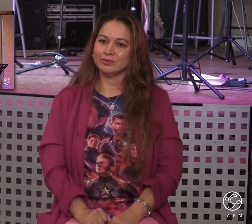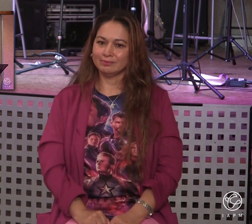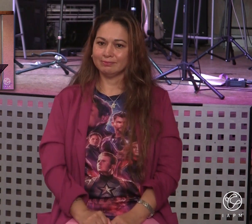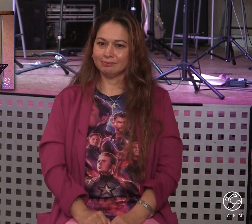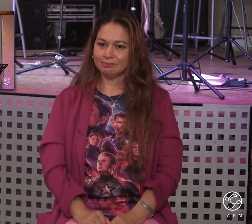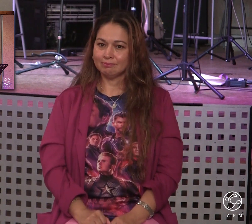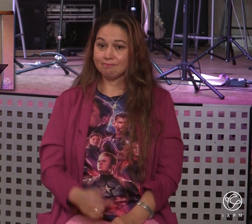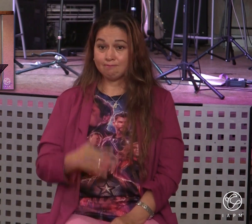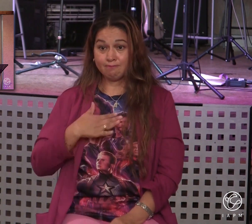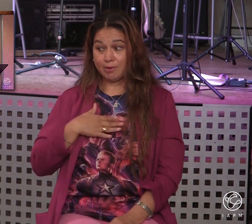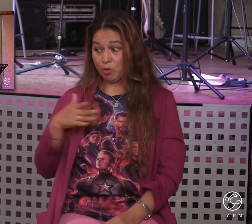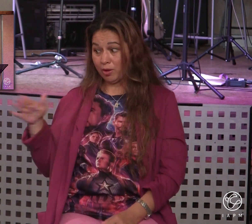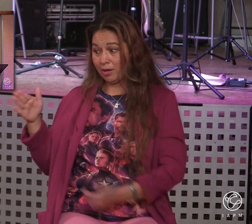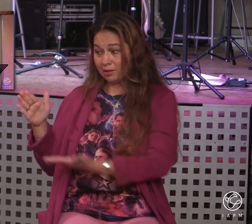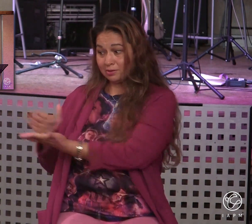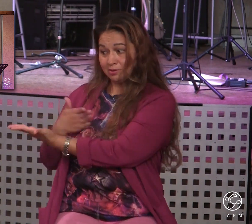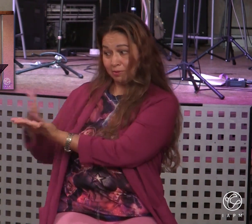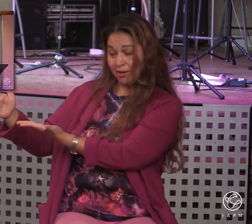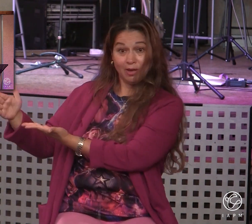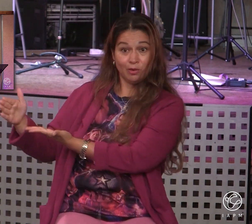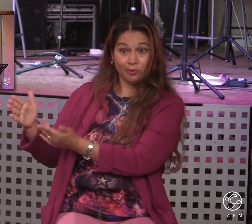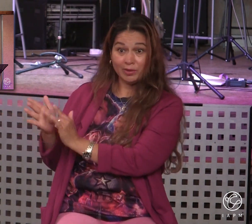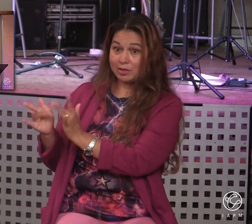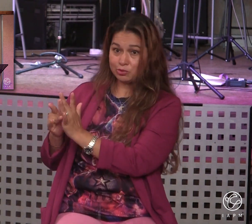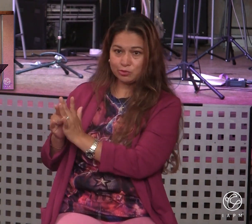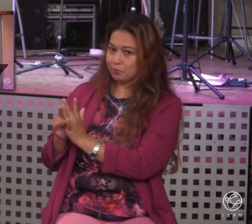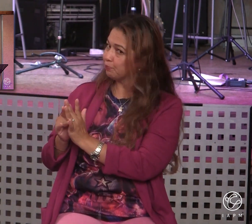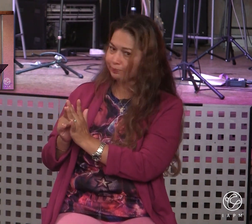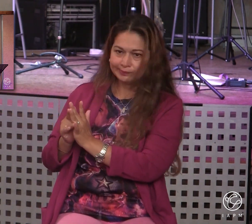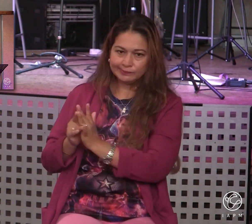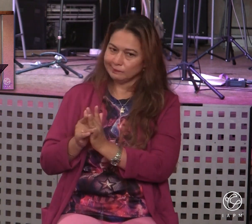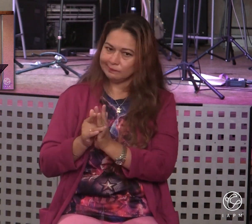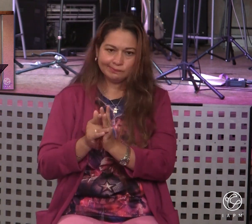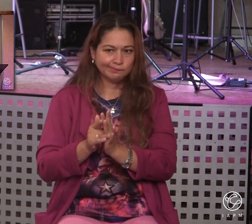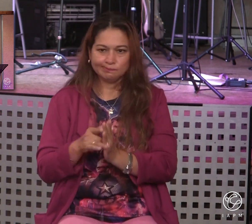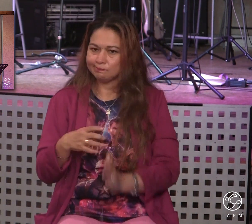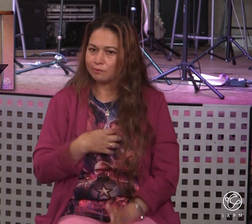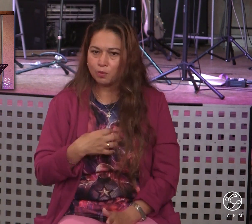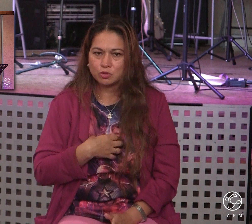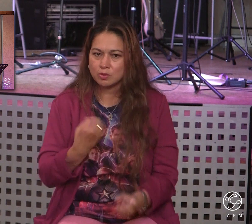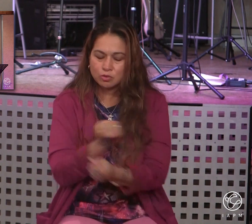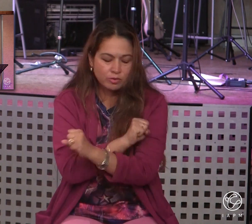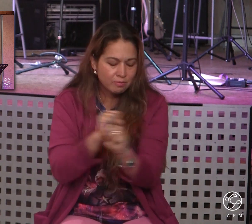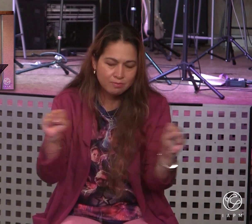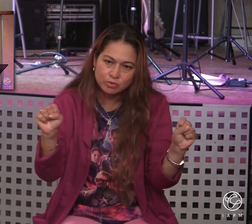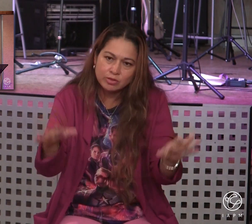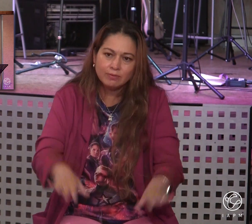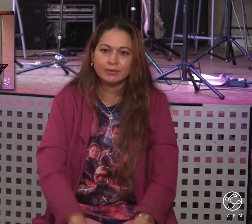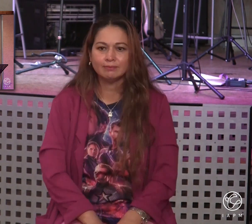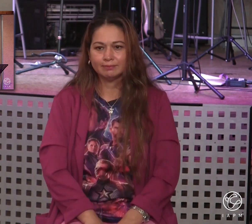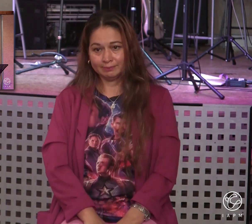Y una cosa más, y termino, que se me va el tiempo, una cosa más en 11 segundos.